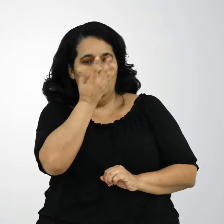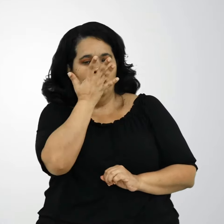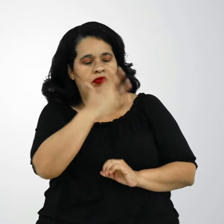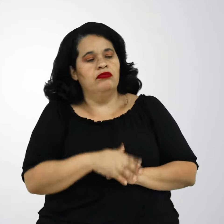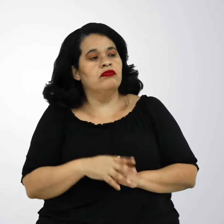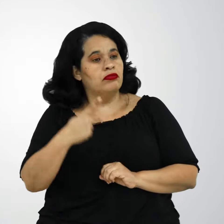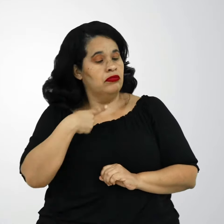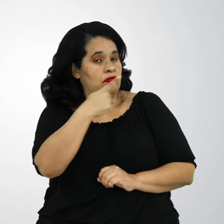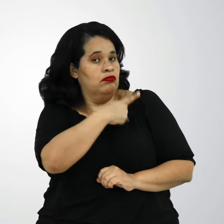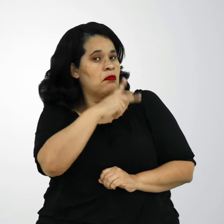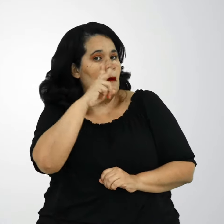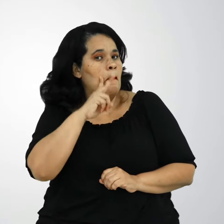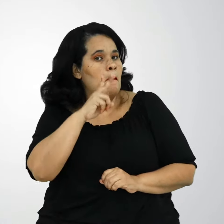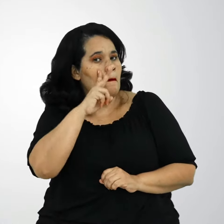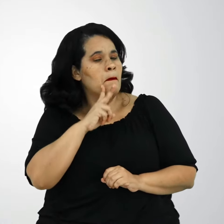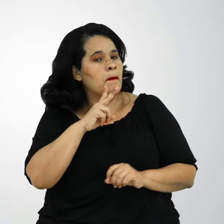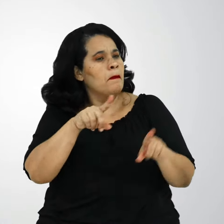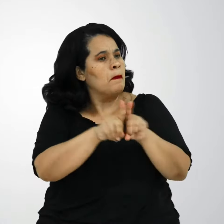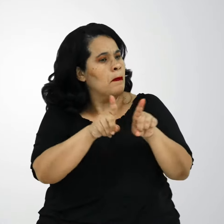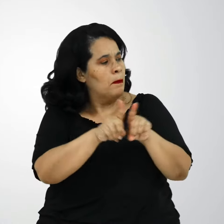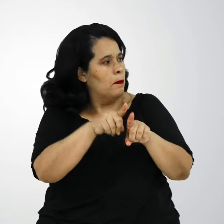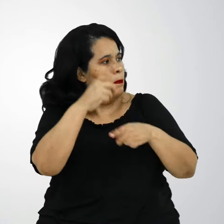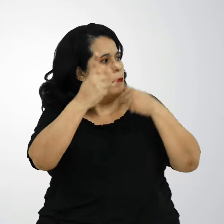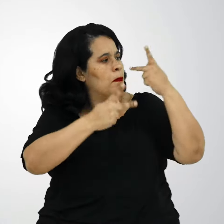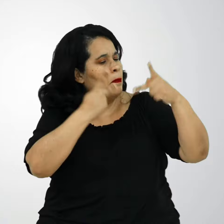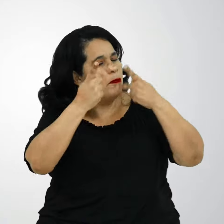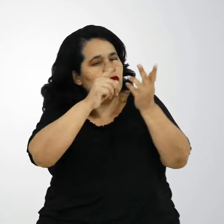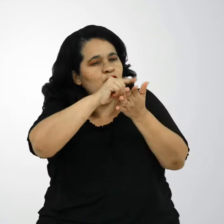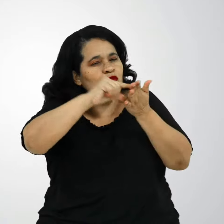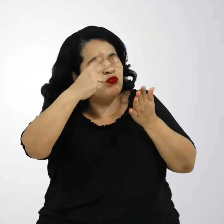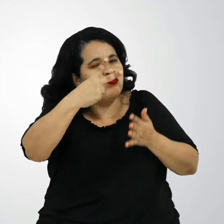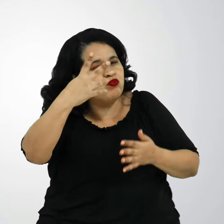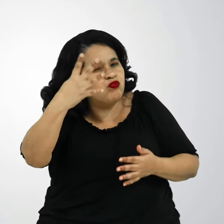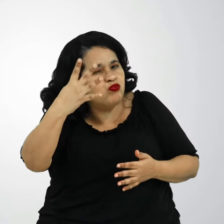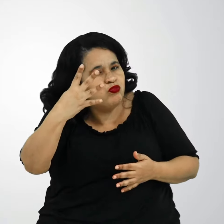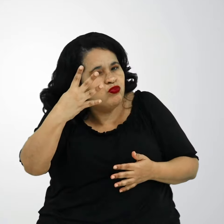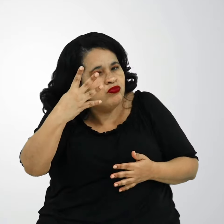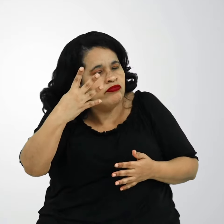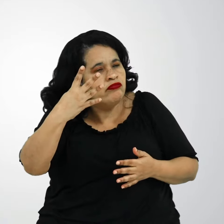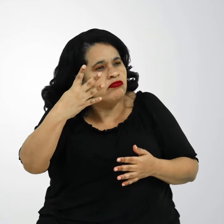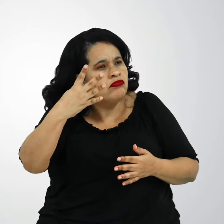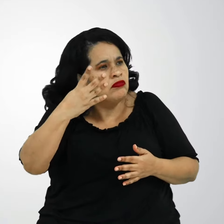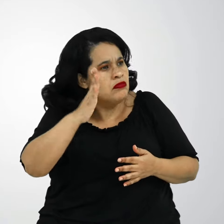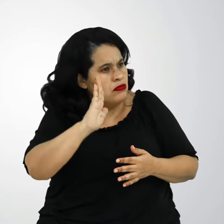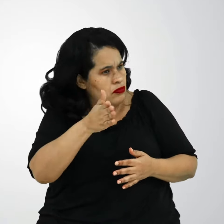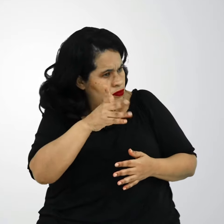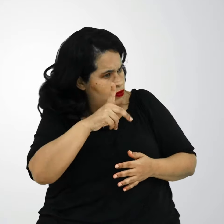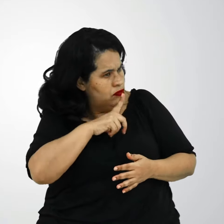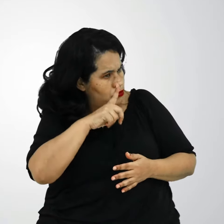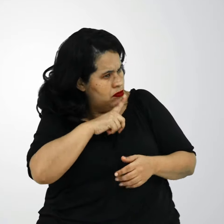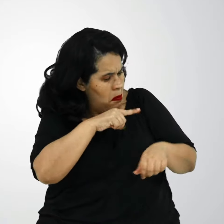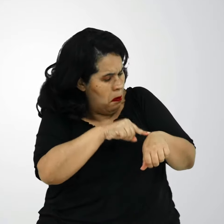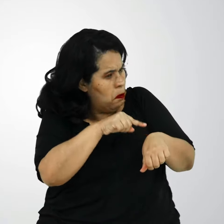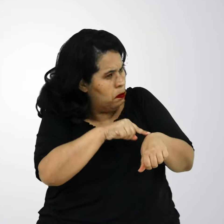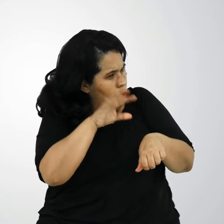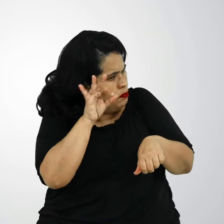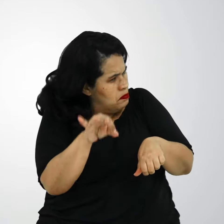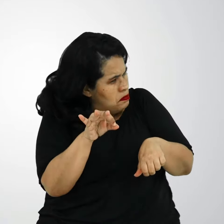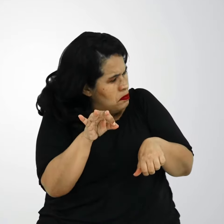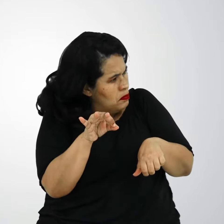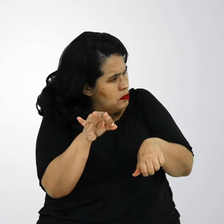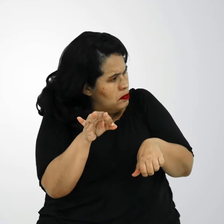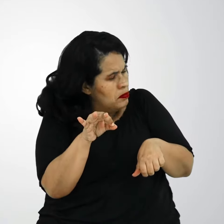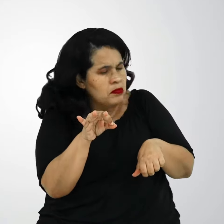gente frisar o versículo 24, né, que fala, então, Daniel, já está decretado um tempo, né, o